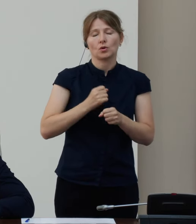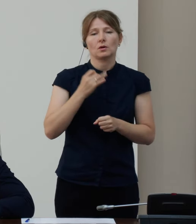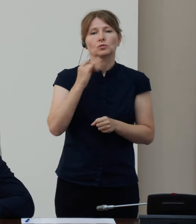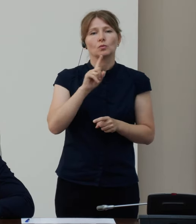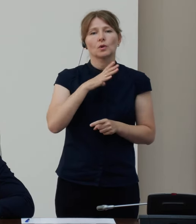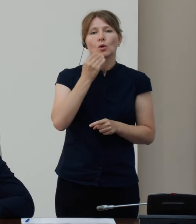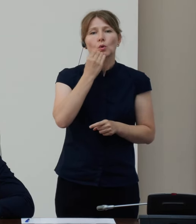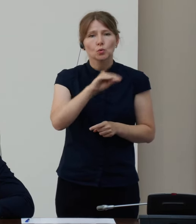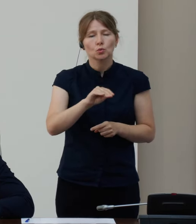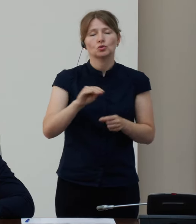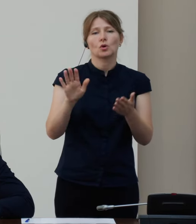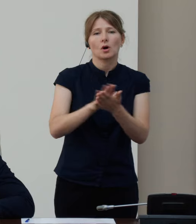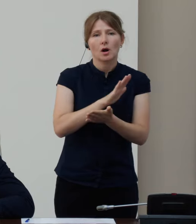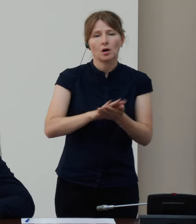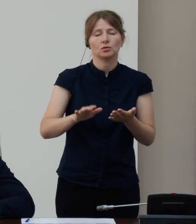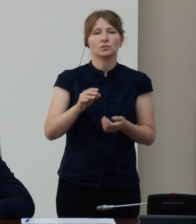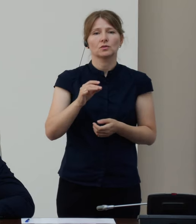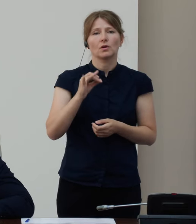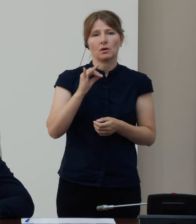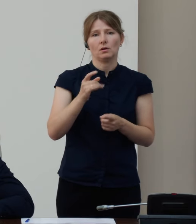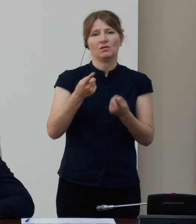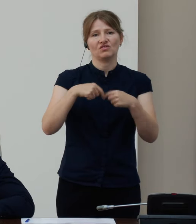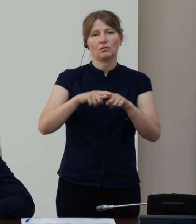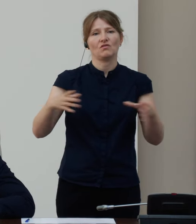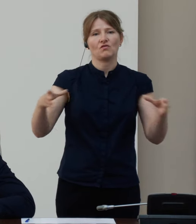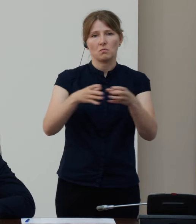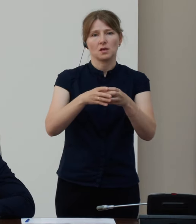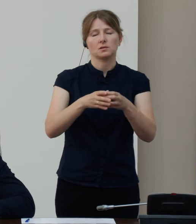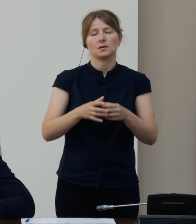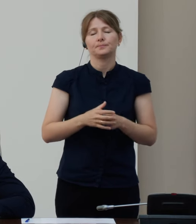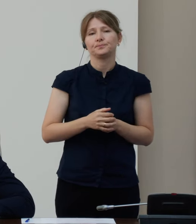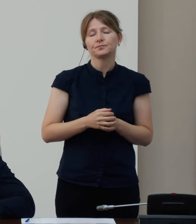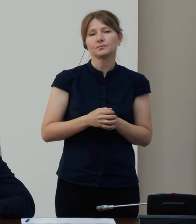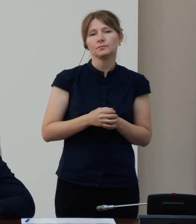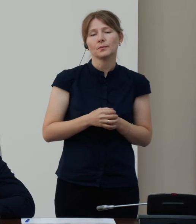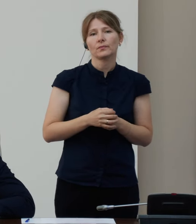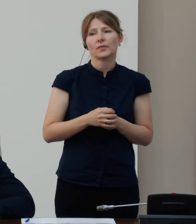mai eficienți, și mai integri. În esență, avem